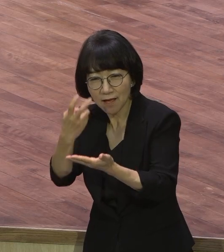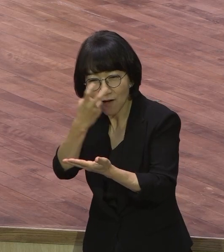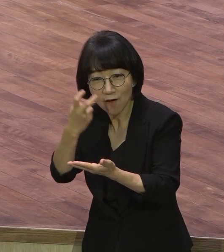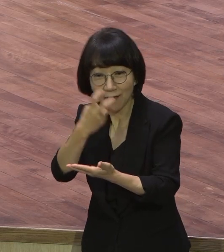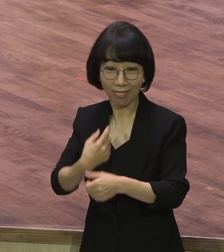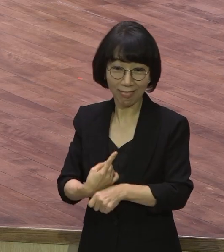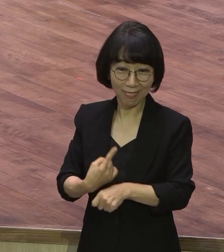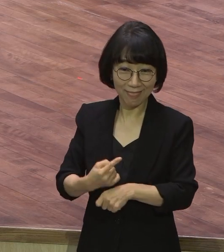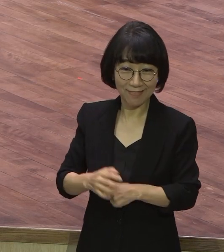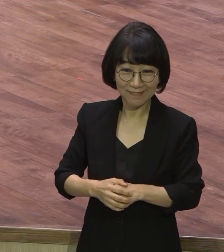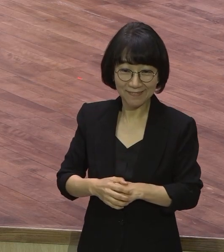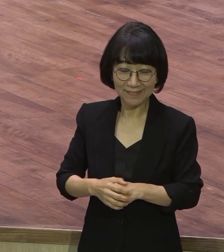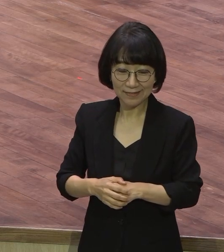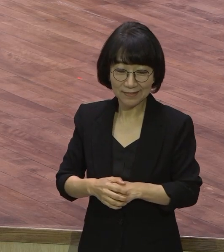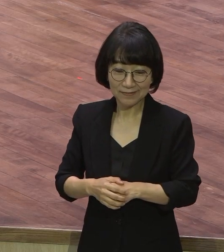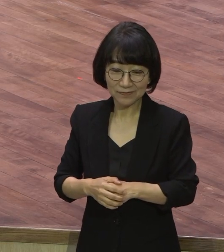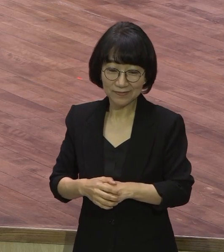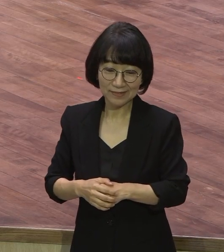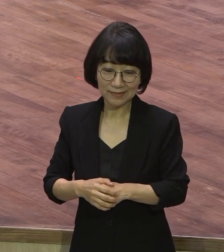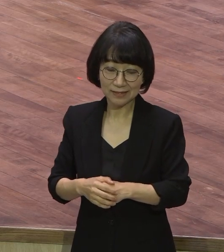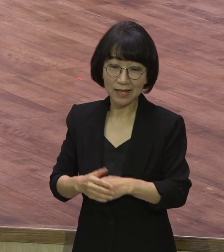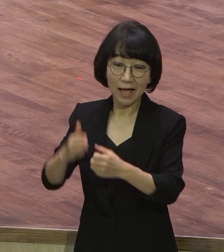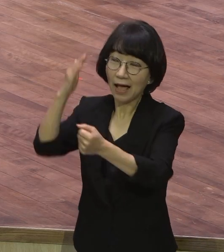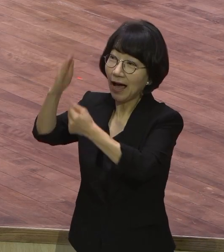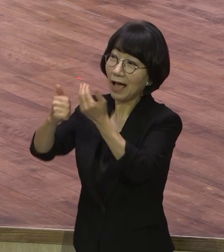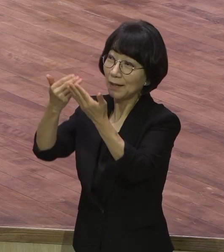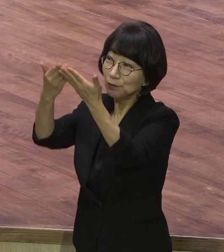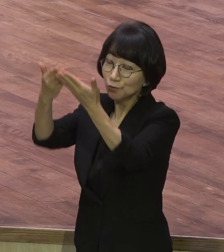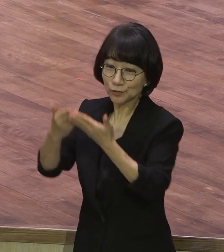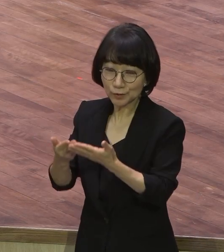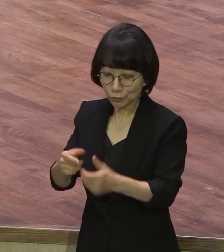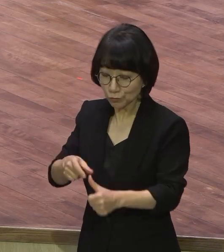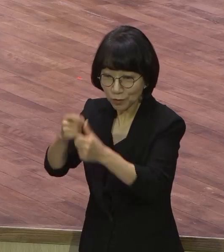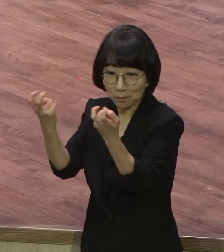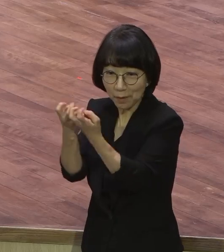하나님이 너 열어놓은 구원의 길을 분석, 판단해요.